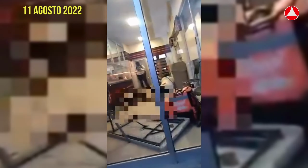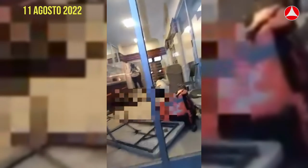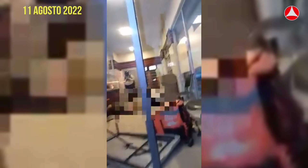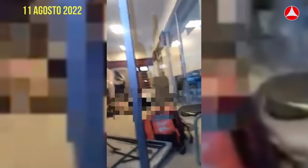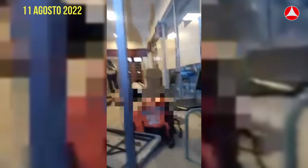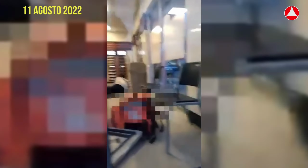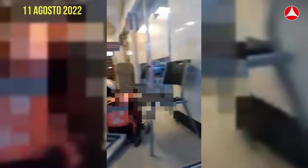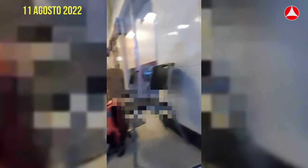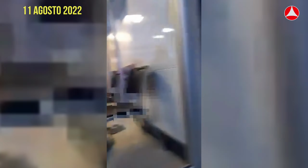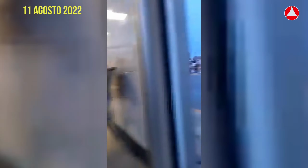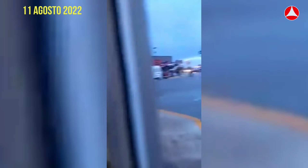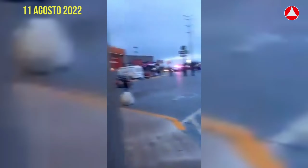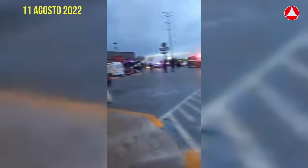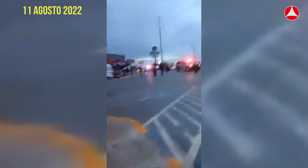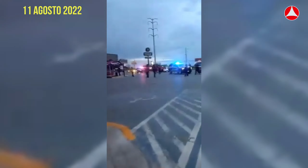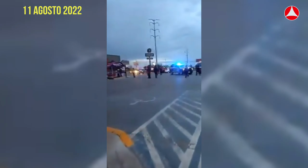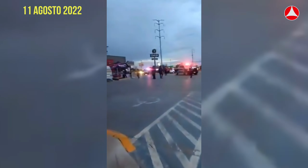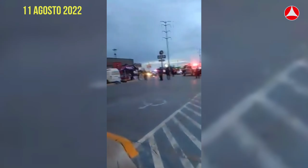A ver, espérate.